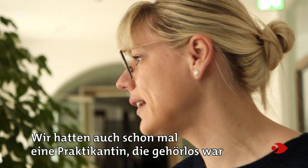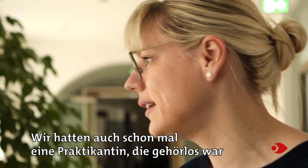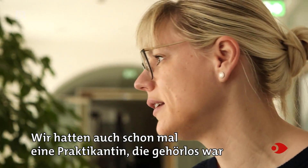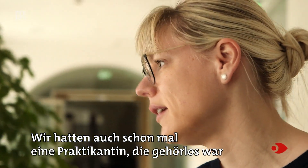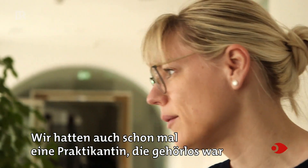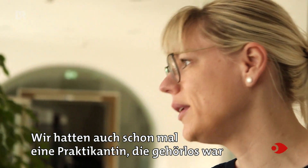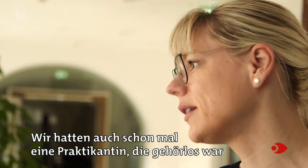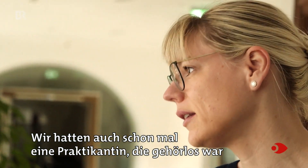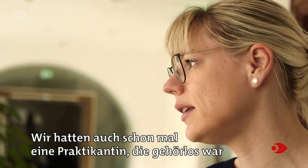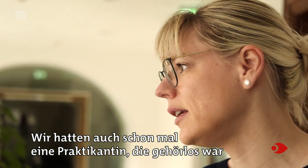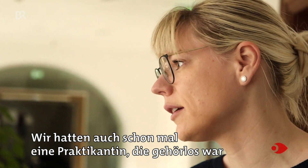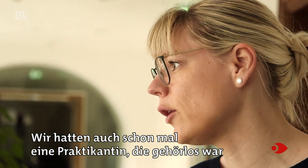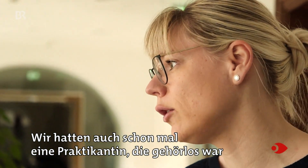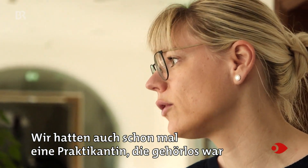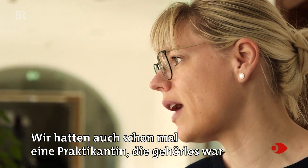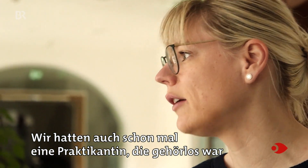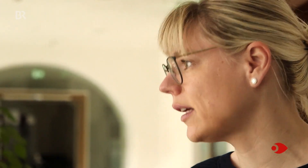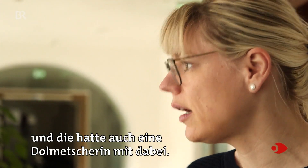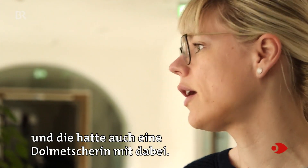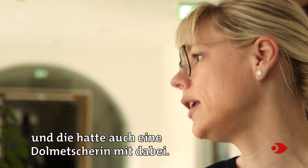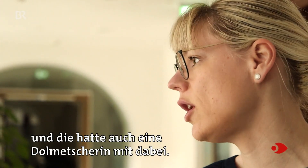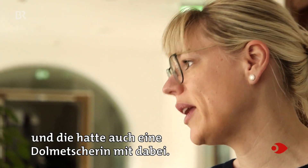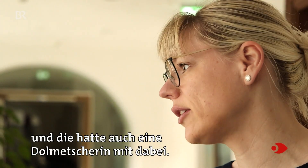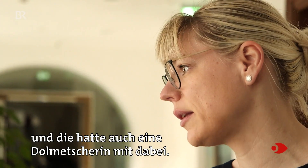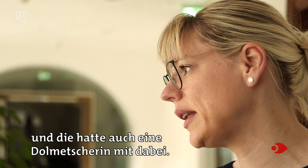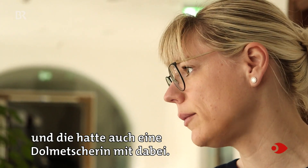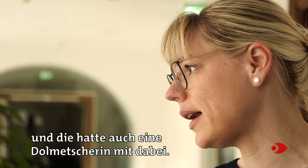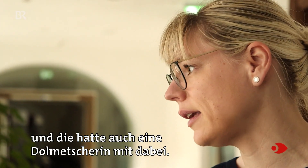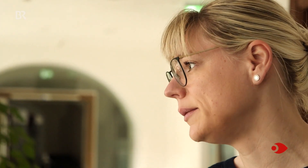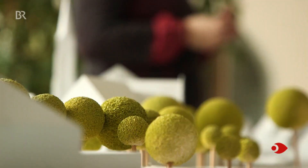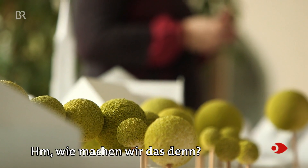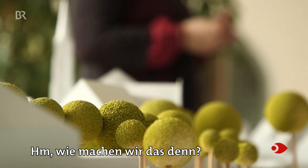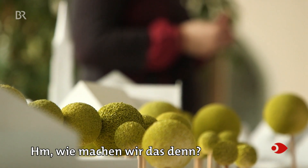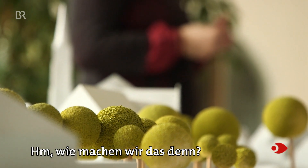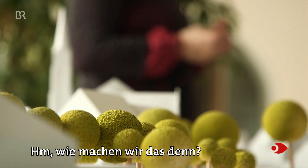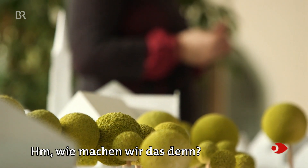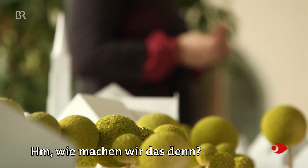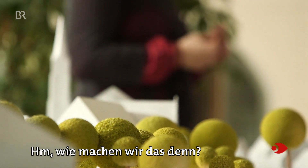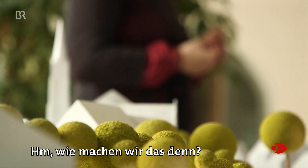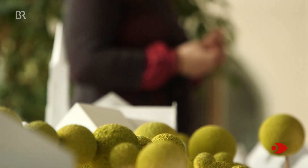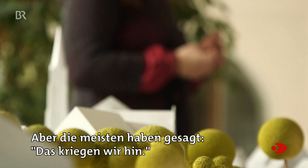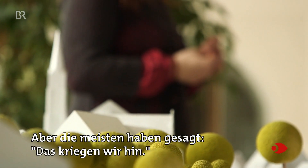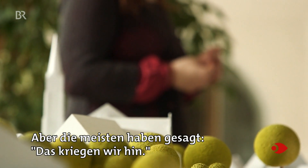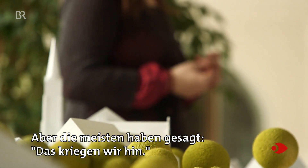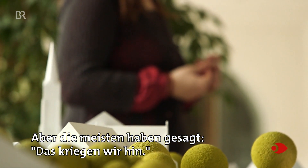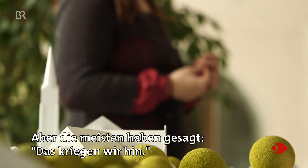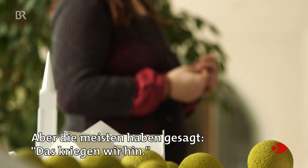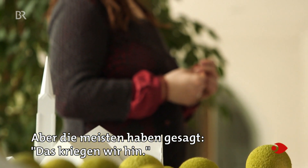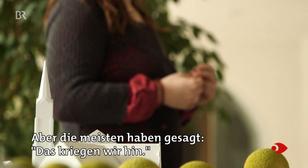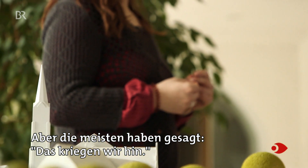Praktikantin mit, die gehörlos war und die hatte auch eine Dolmetscherin mit dabei. Wie machen wir das denn? Aber die meisten